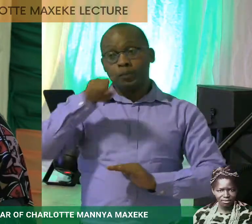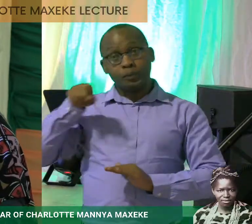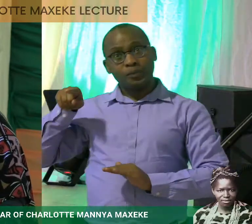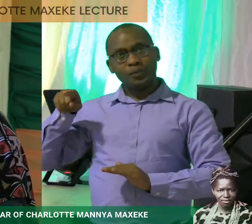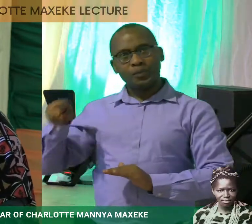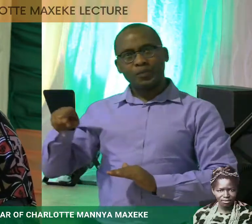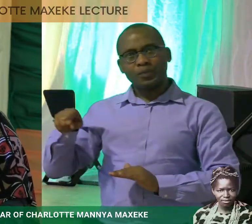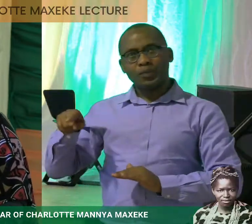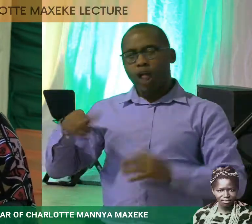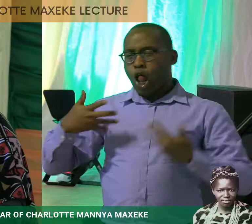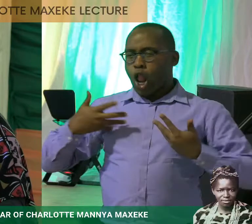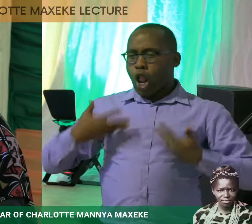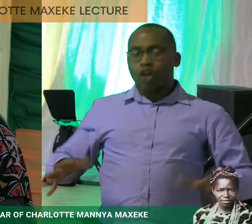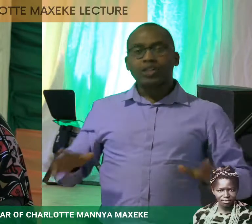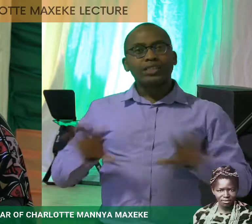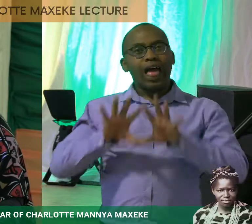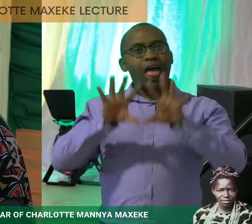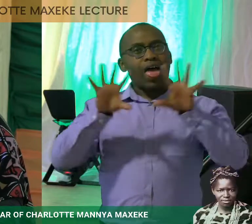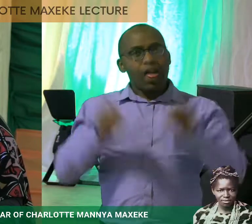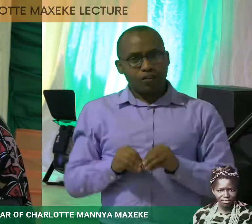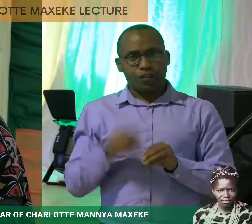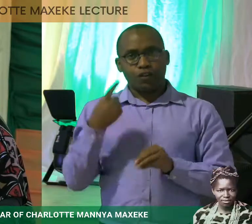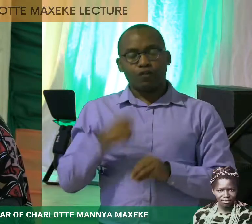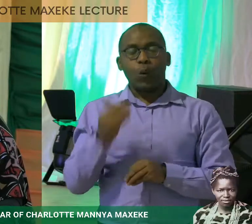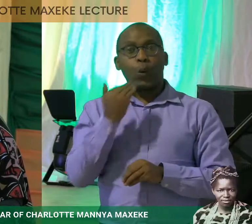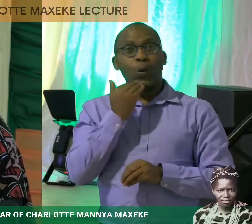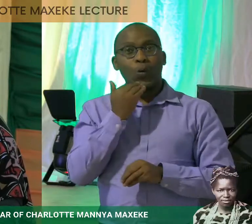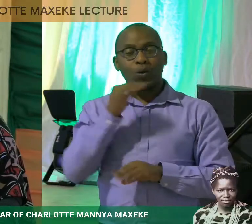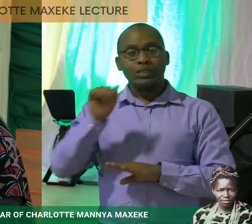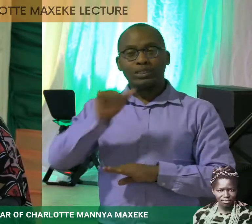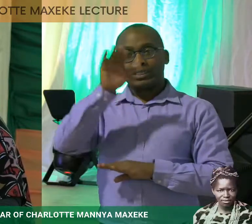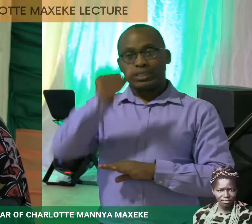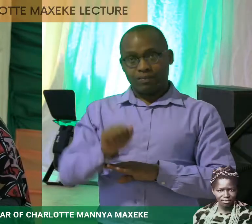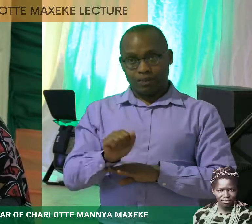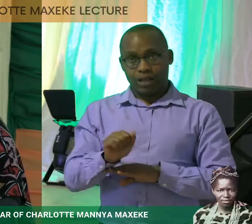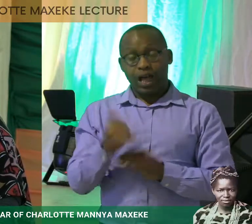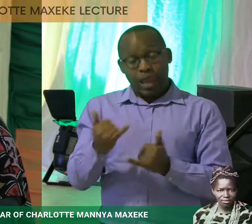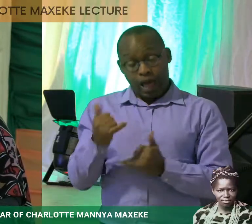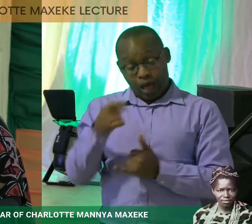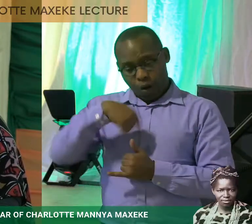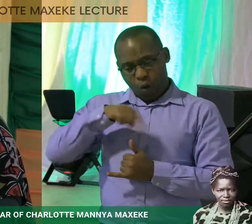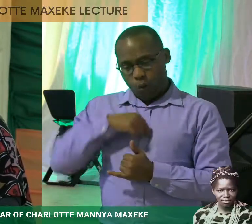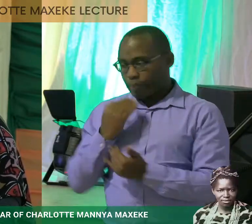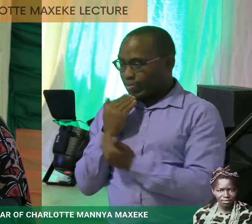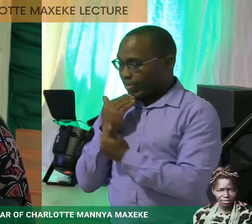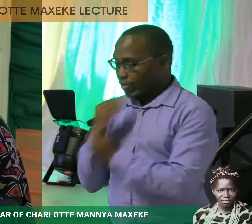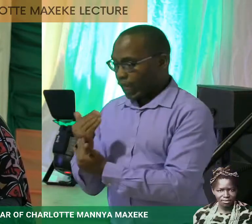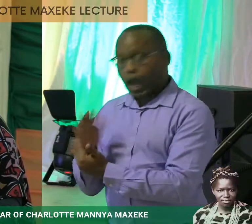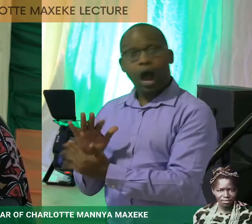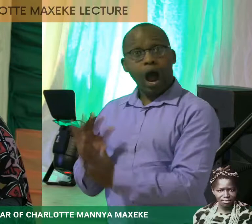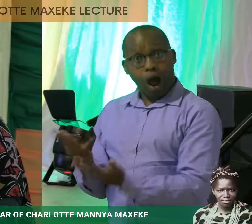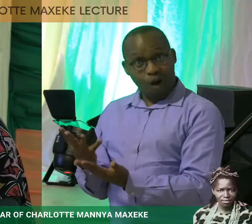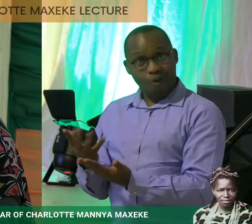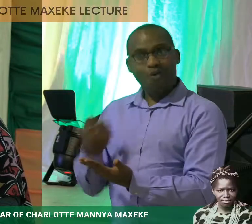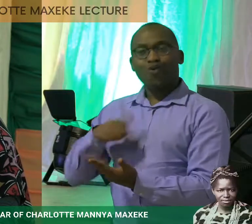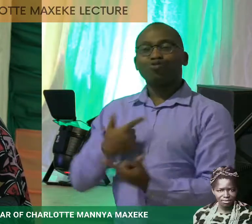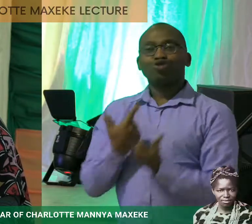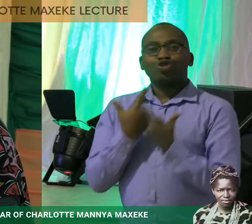Lithuba ke ngoku nathi sibonise umbulelo wethu kuye ngokwenza utshintsho